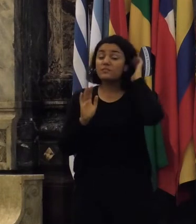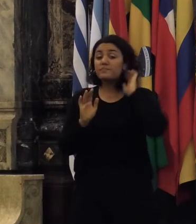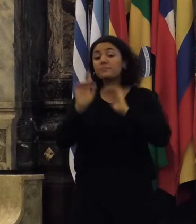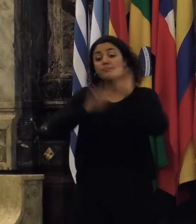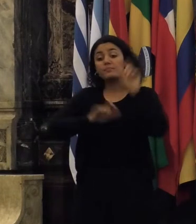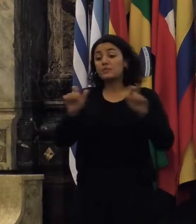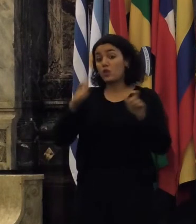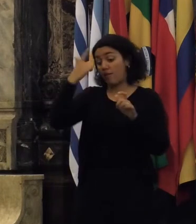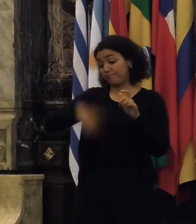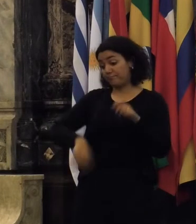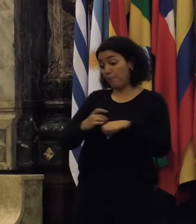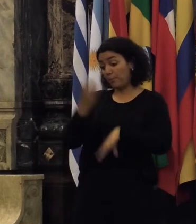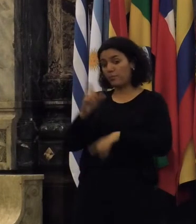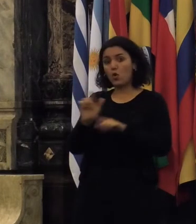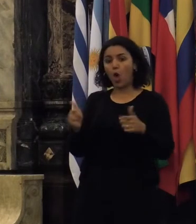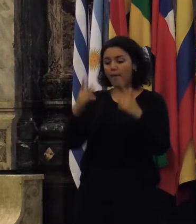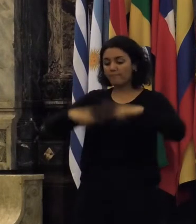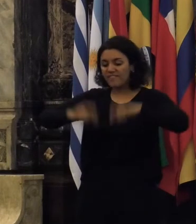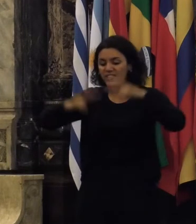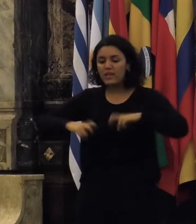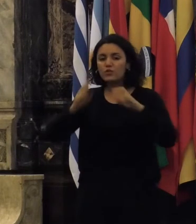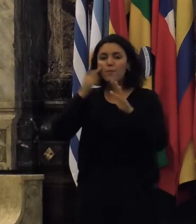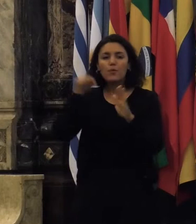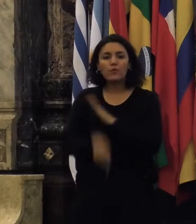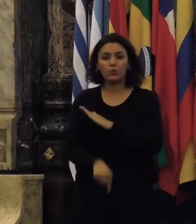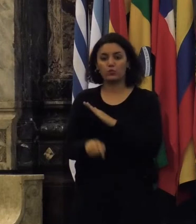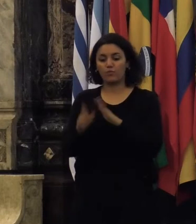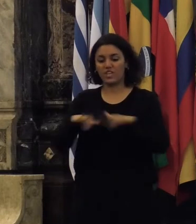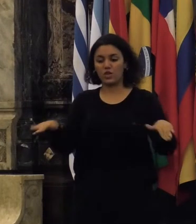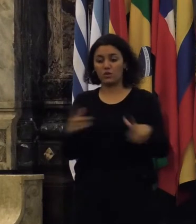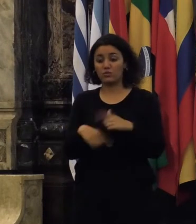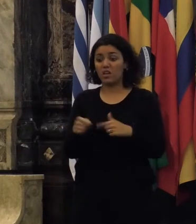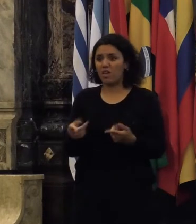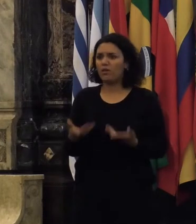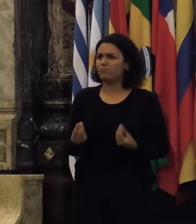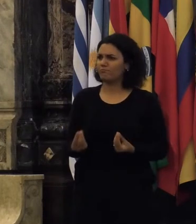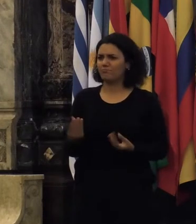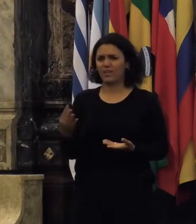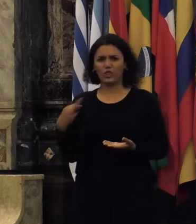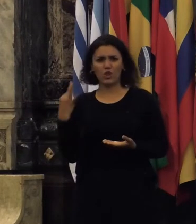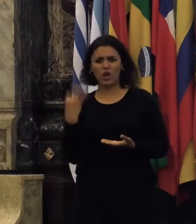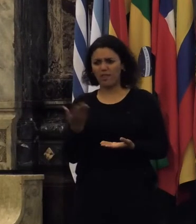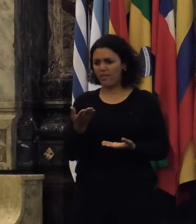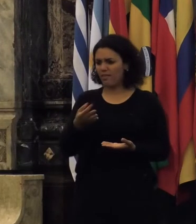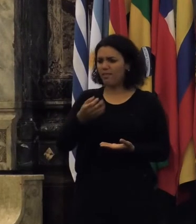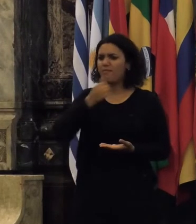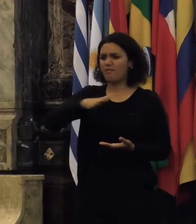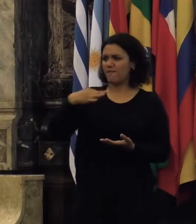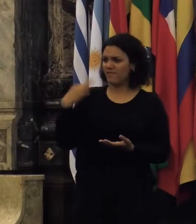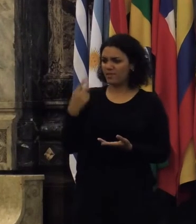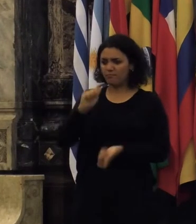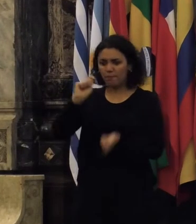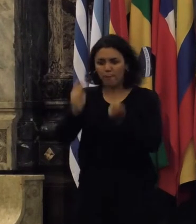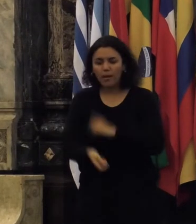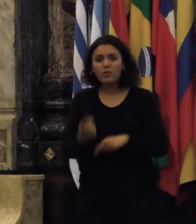caso, ¿no? Un estudio en profundidad. Con esa banalidad estamos llevando adelante muchas veces intervenciones que